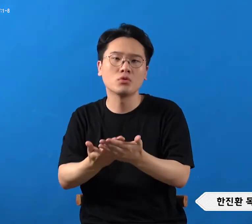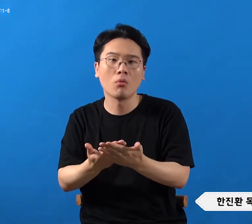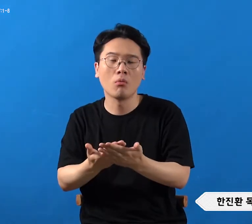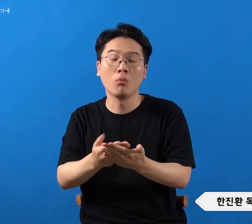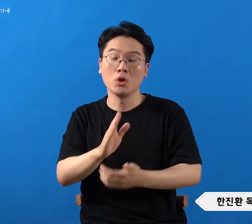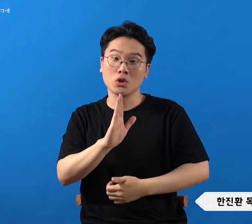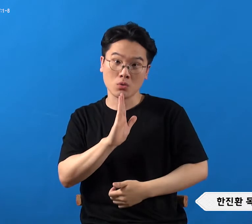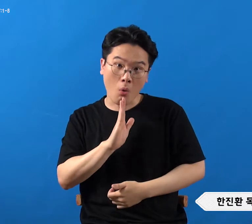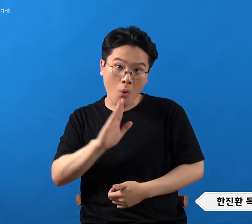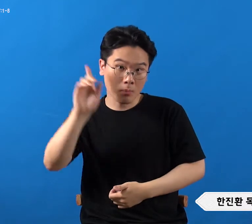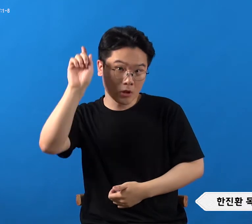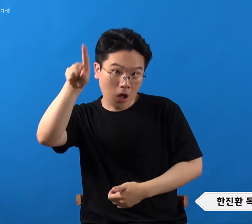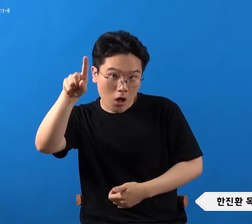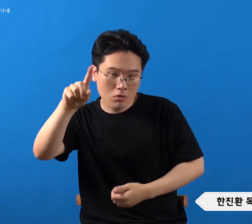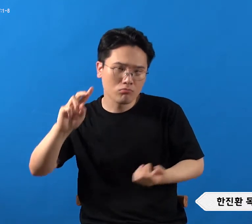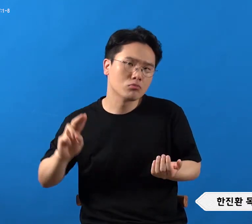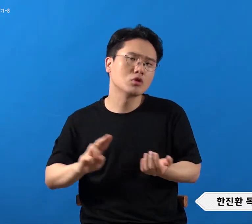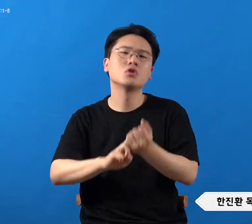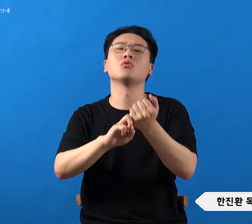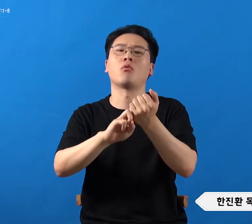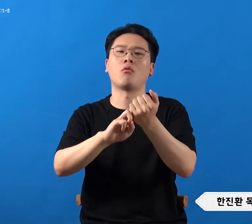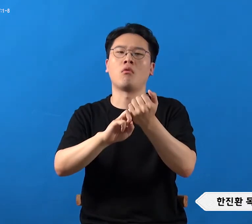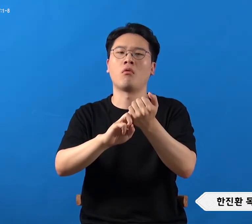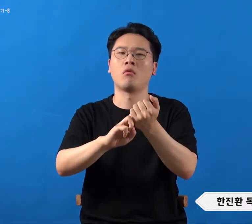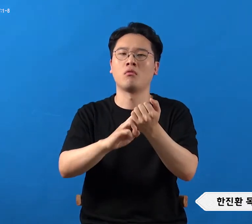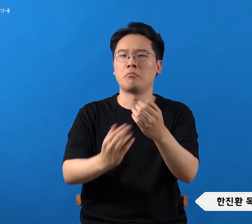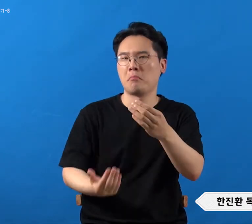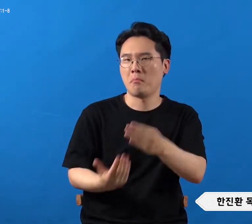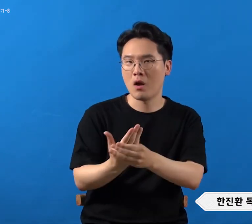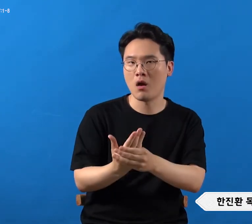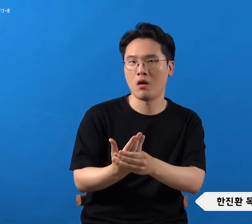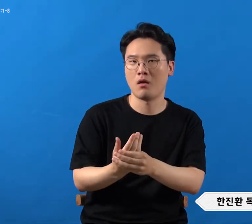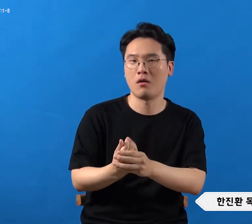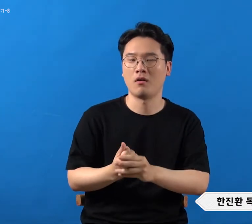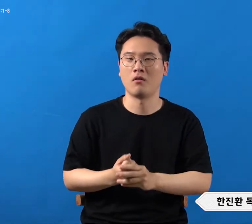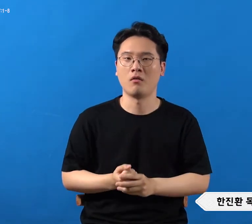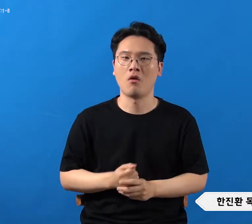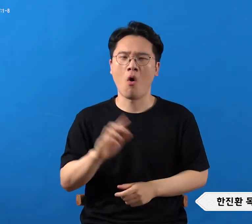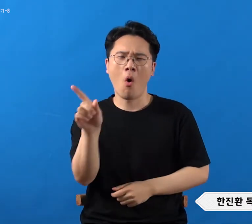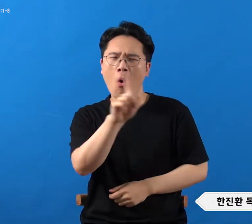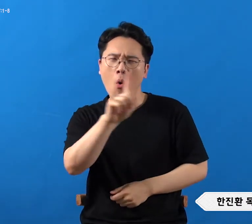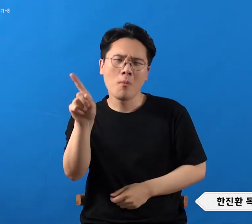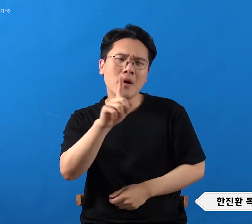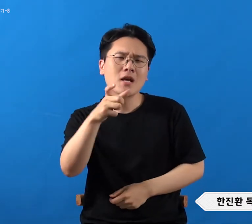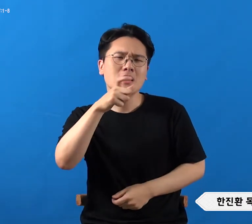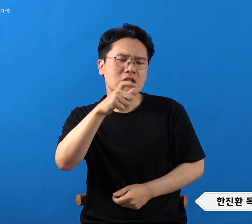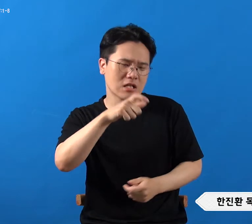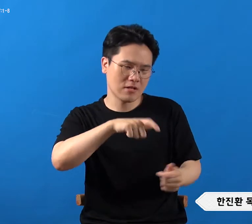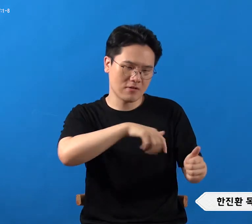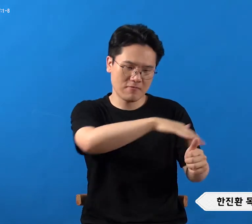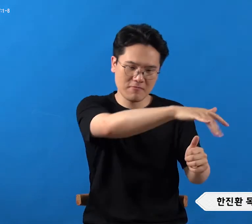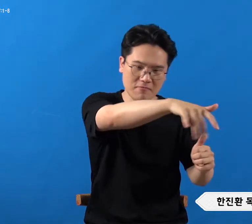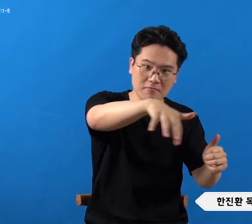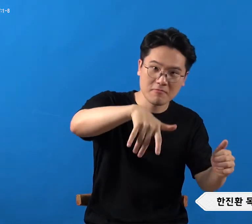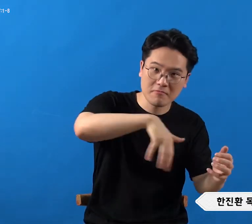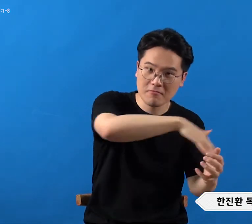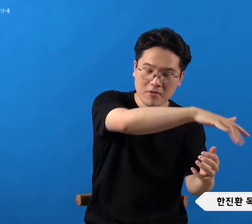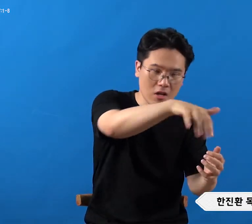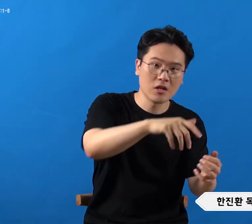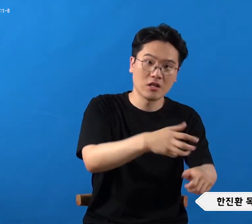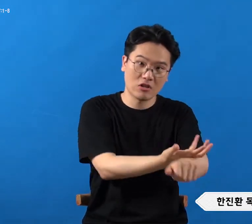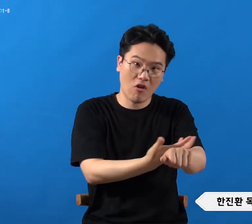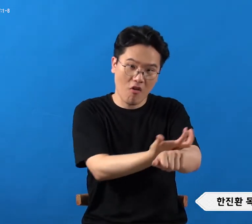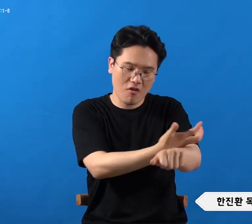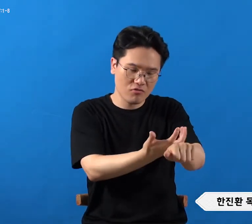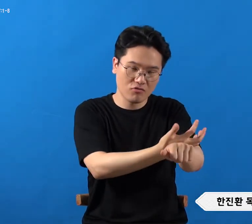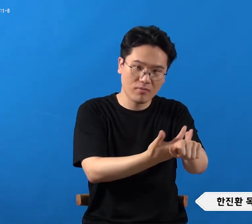내리고 주인은 바짝 말라 있습니다. 얼마나 흠뻑 이슬이 내렸던지 짜니까 물이 그릇에 가득할